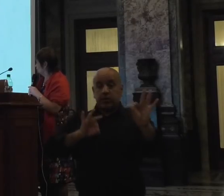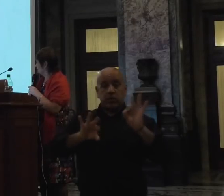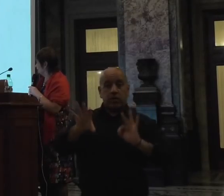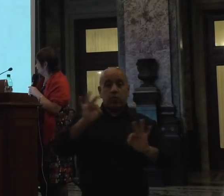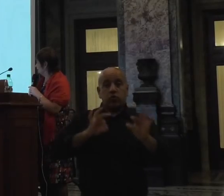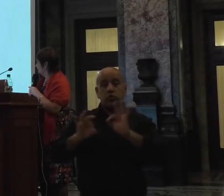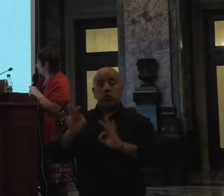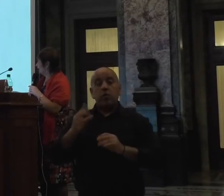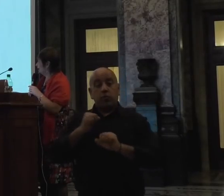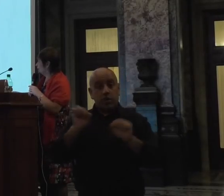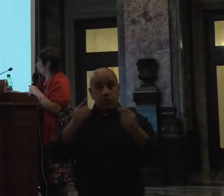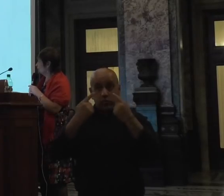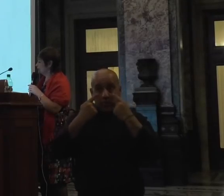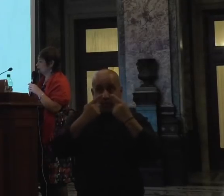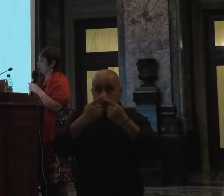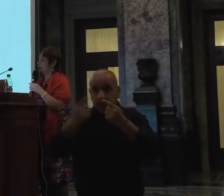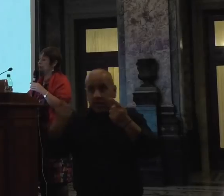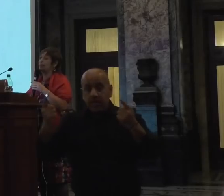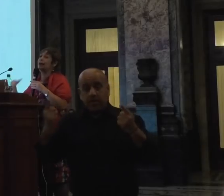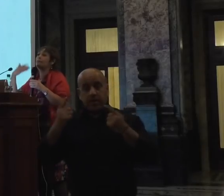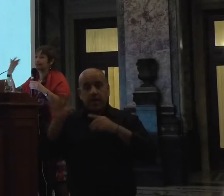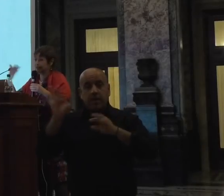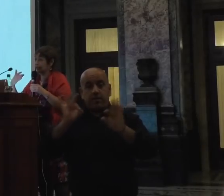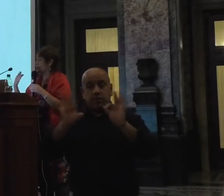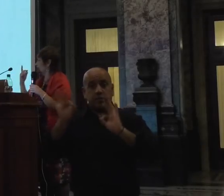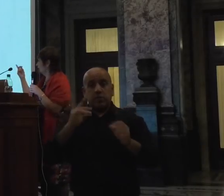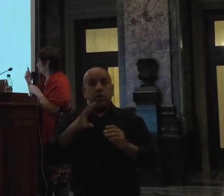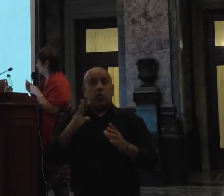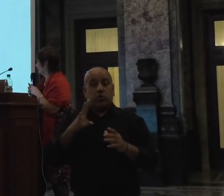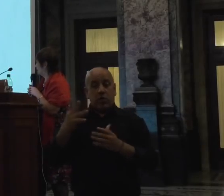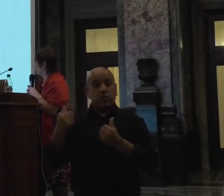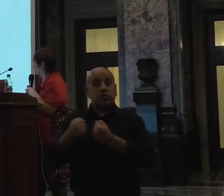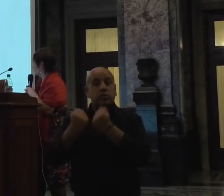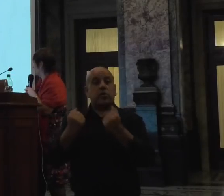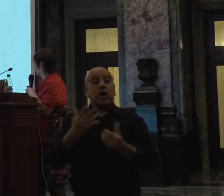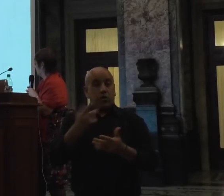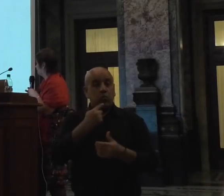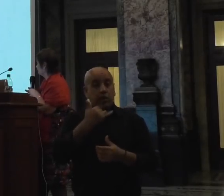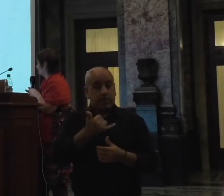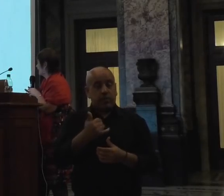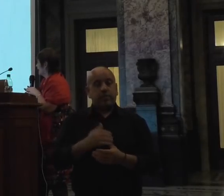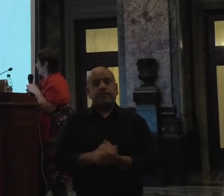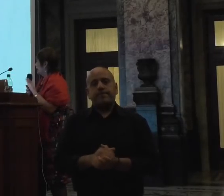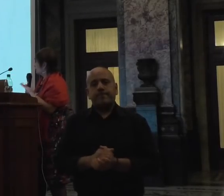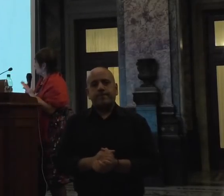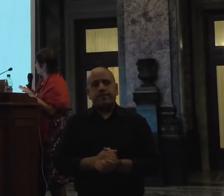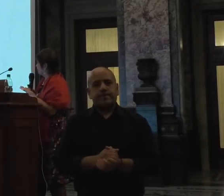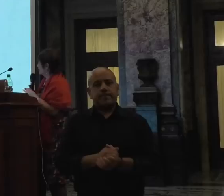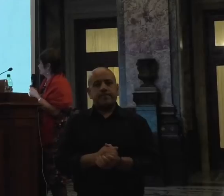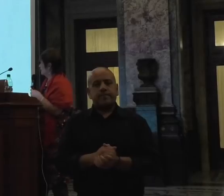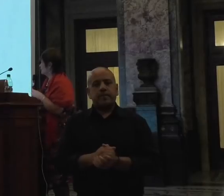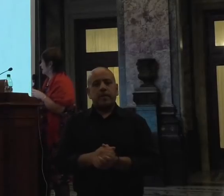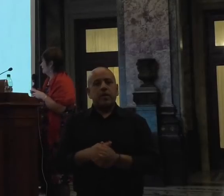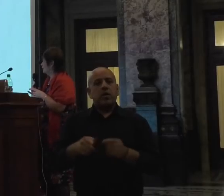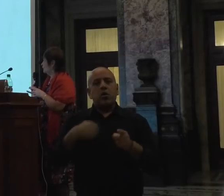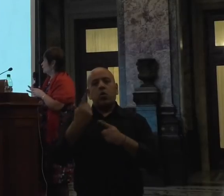podemos procesar en qué momento va a pasar algo, y les voy a dar una demostración de eso. Entonces, otra cosa